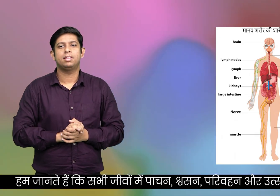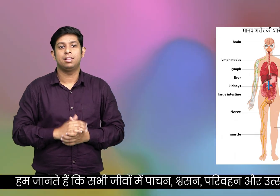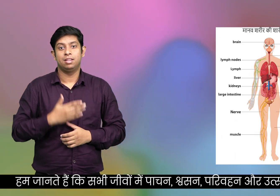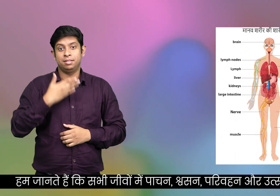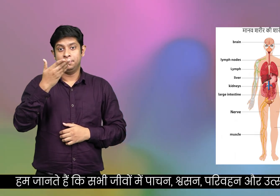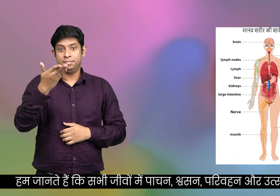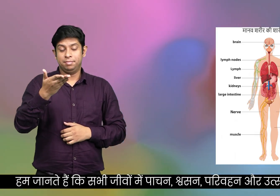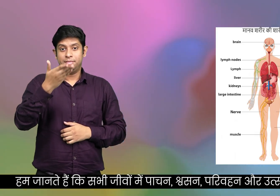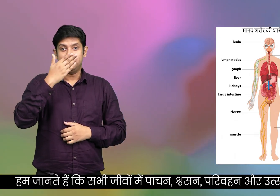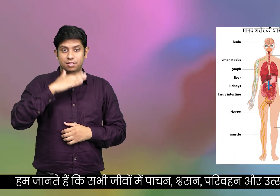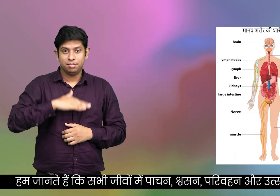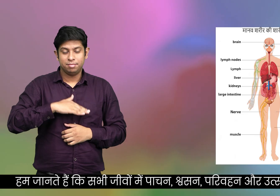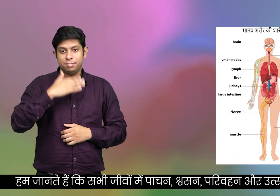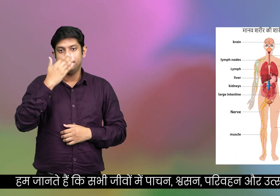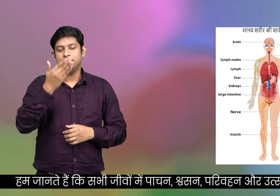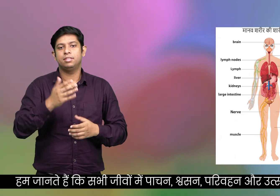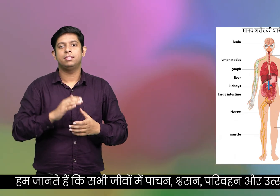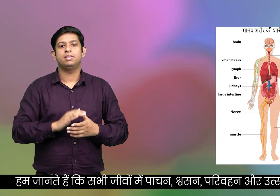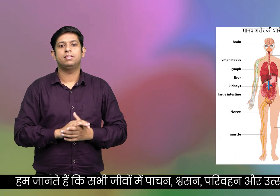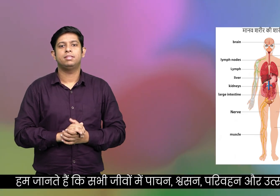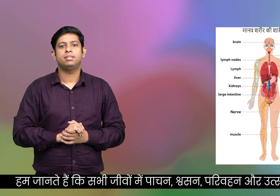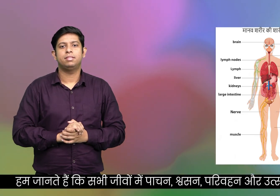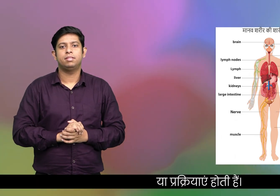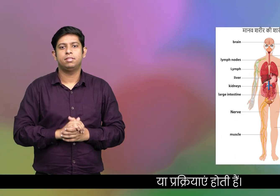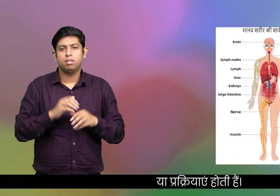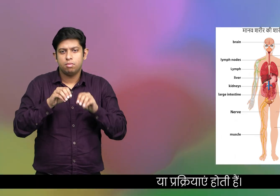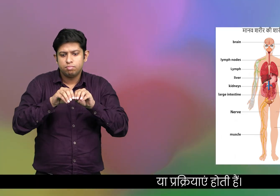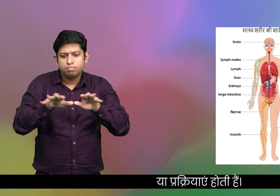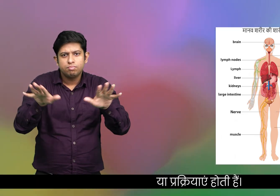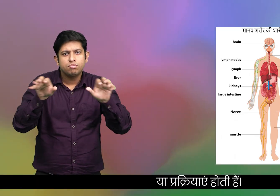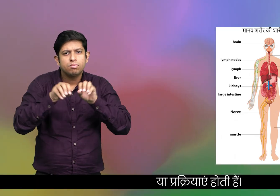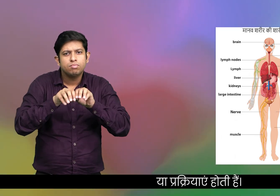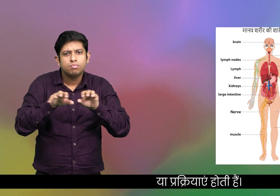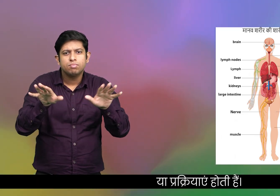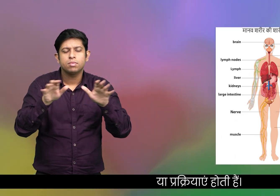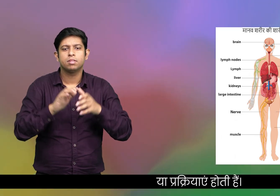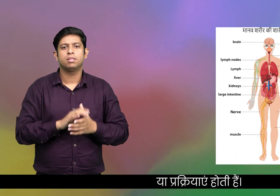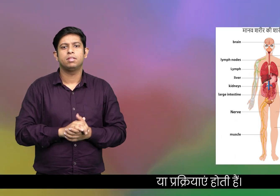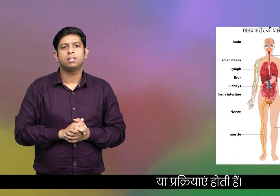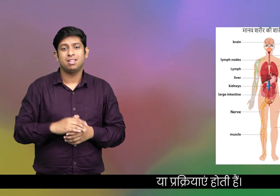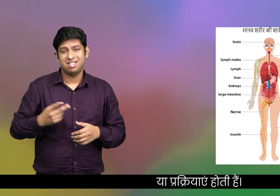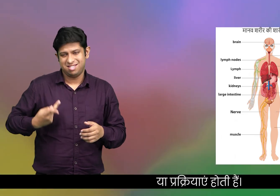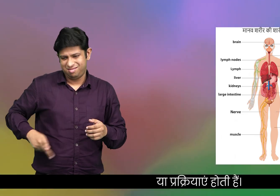उत्सर्जन आदि के विभिन्न तंत्र या प्रक्रियाएं होती हैं।